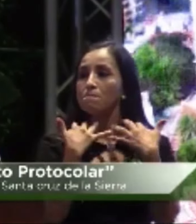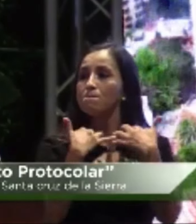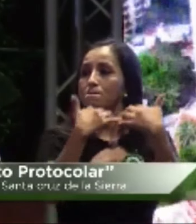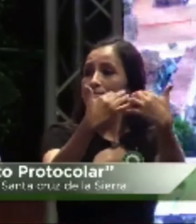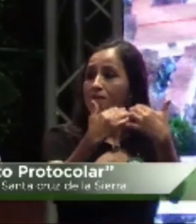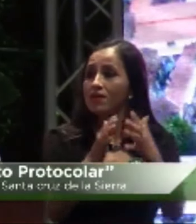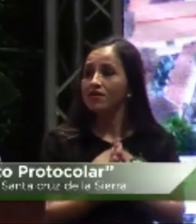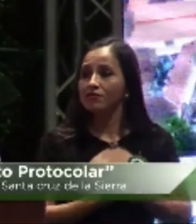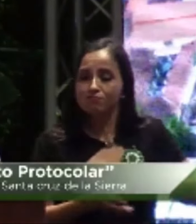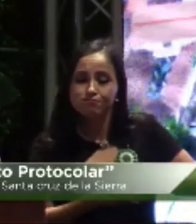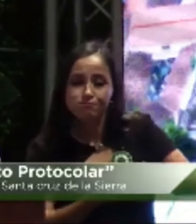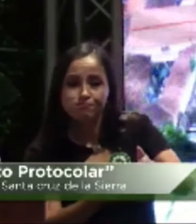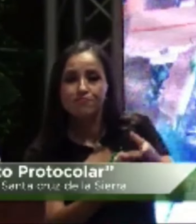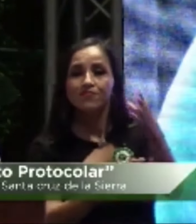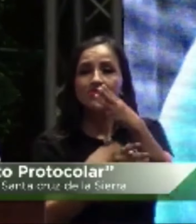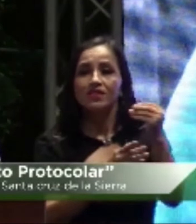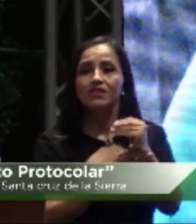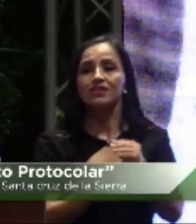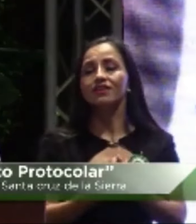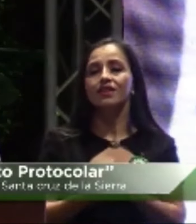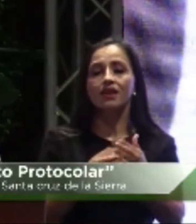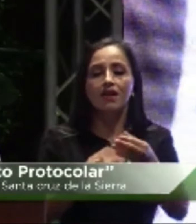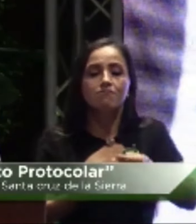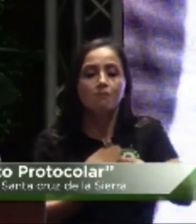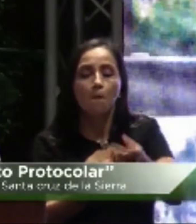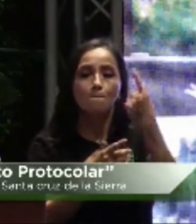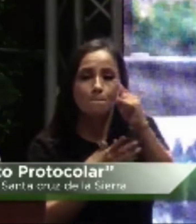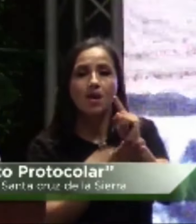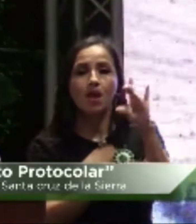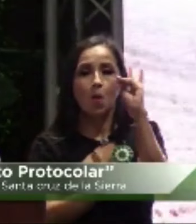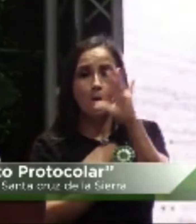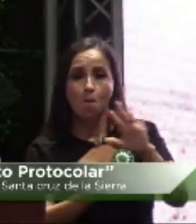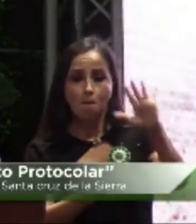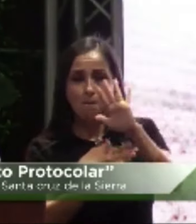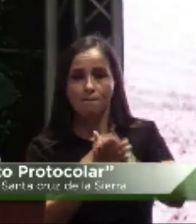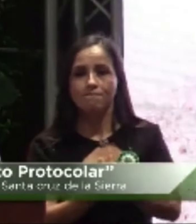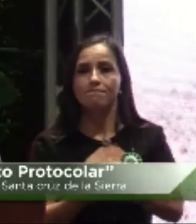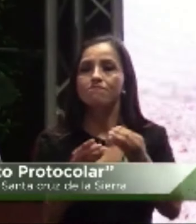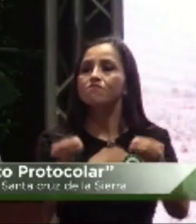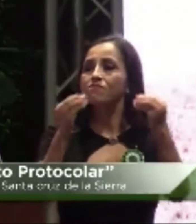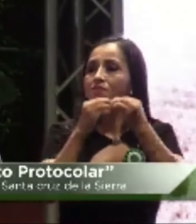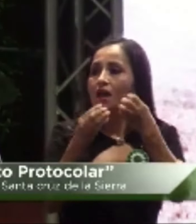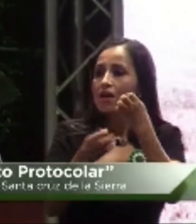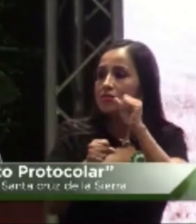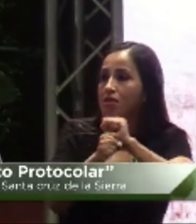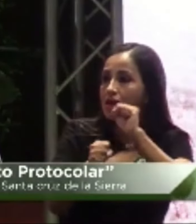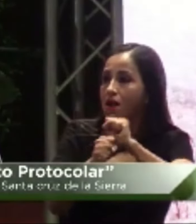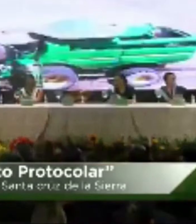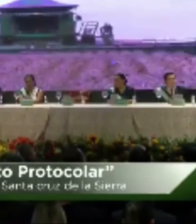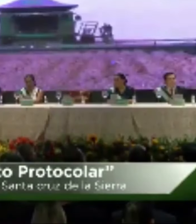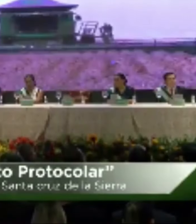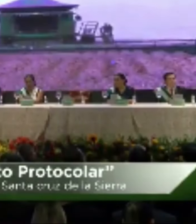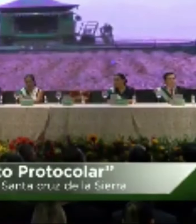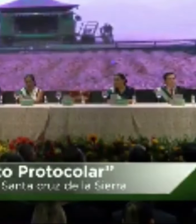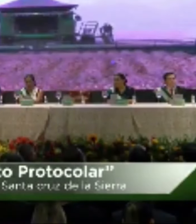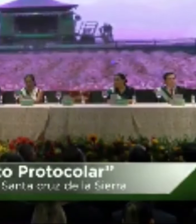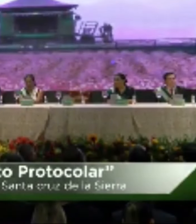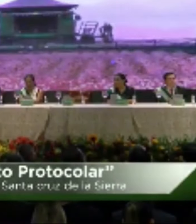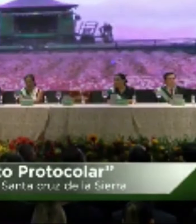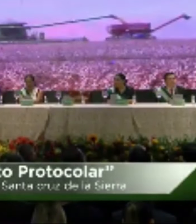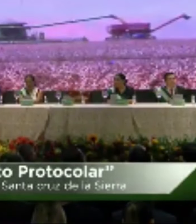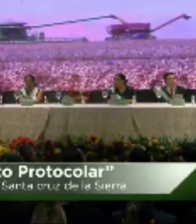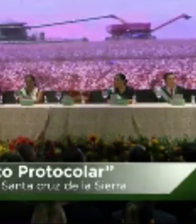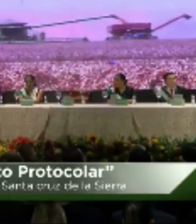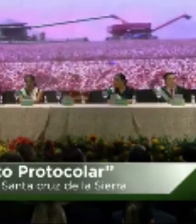cría y produce el alimento para Bolivia, la que genera las mayores fuentes de empleo y hace mucho que ya no solo para